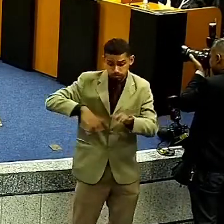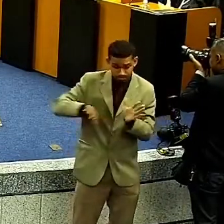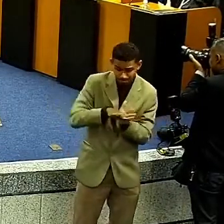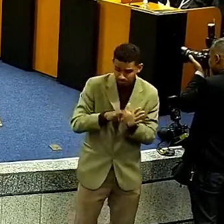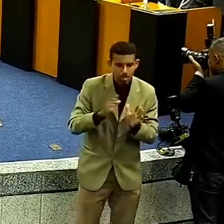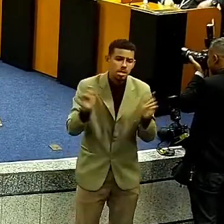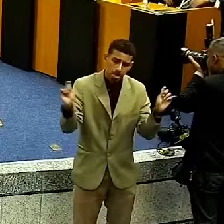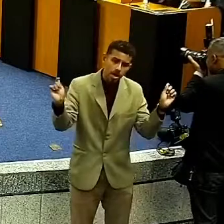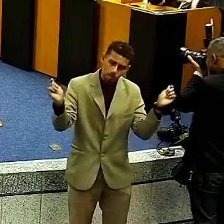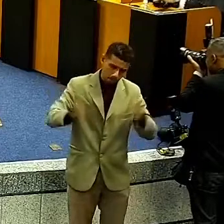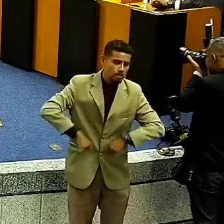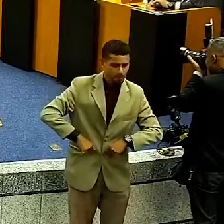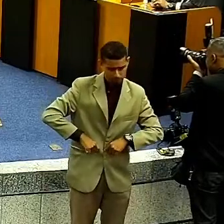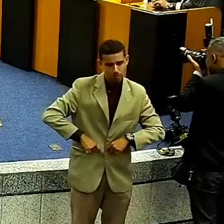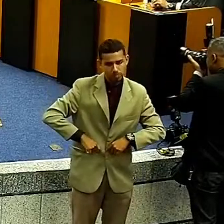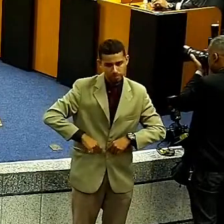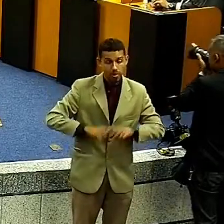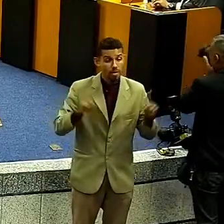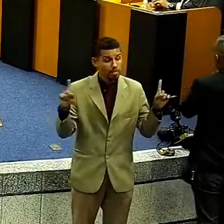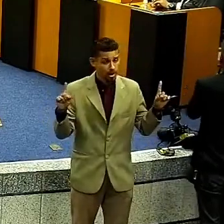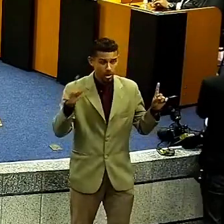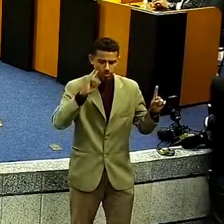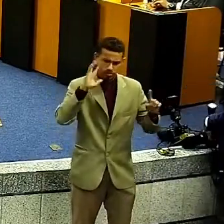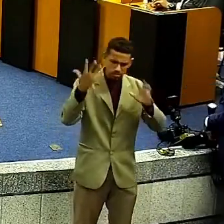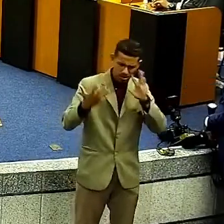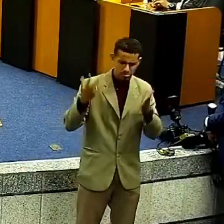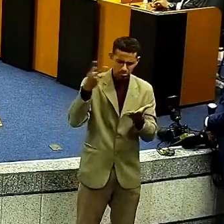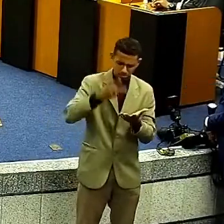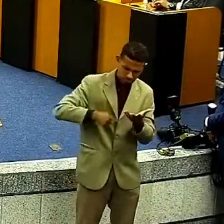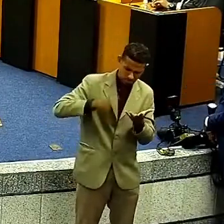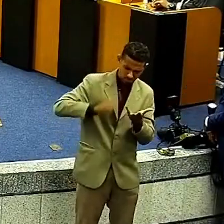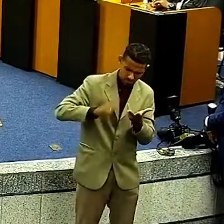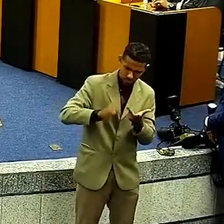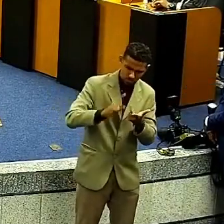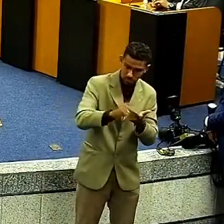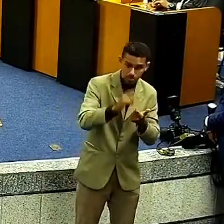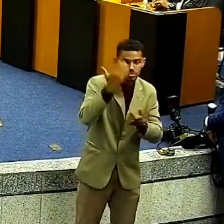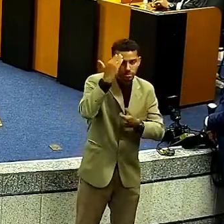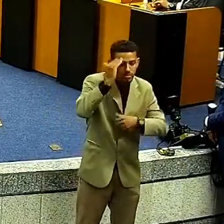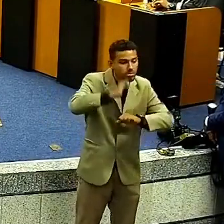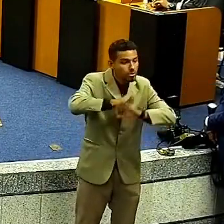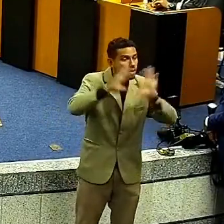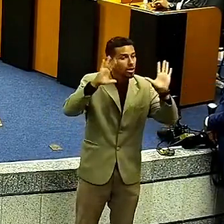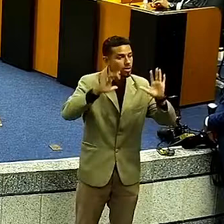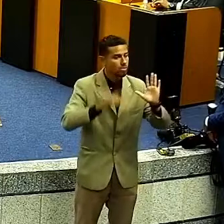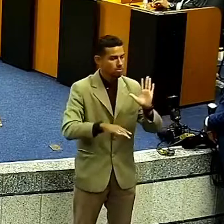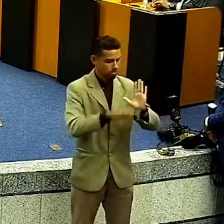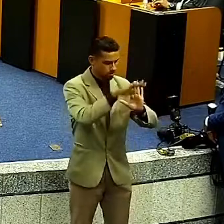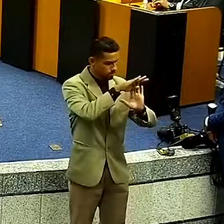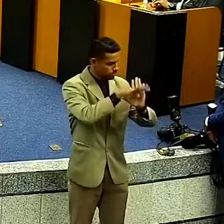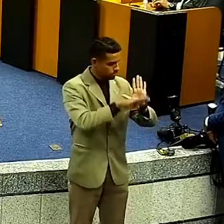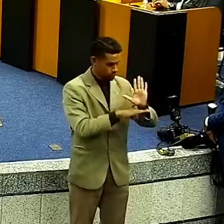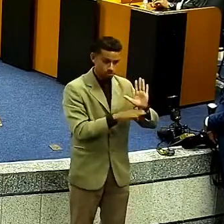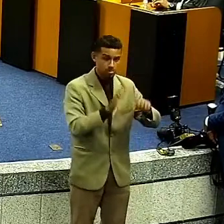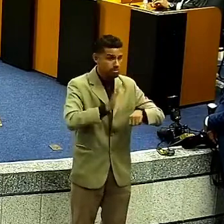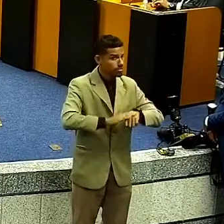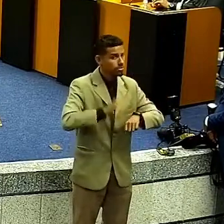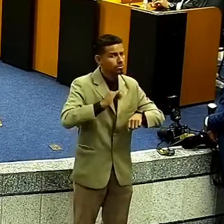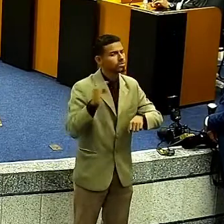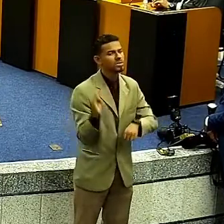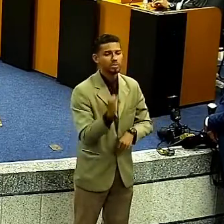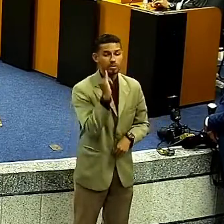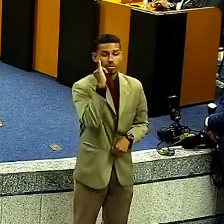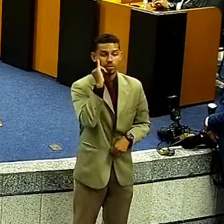perfeitamente possível mas eventualmente elas precisam compreender que maior mais